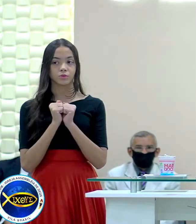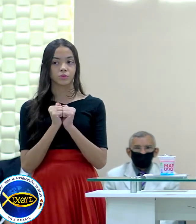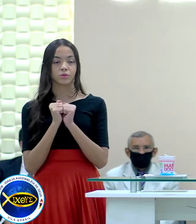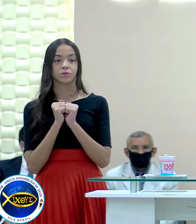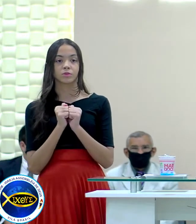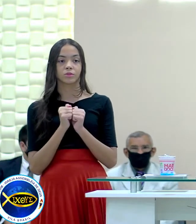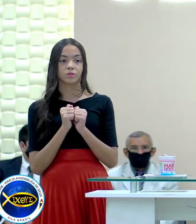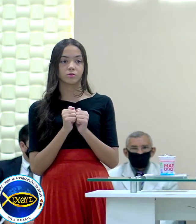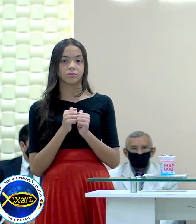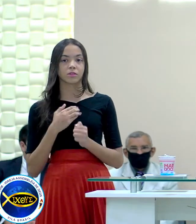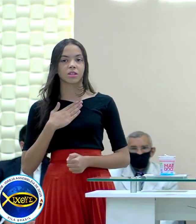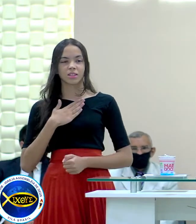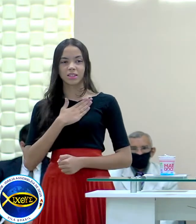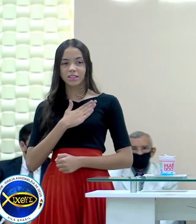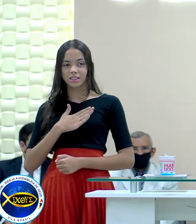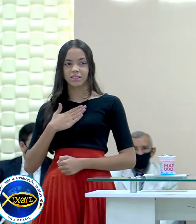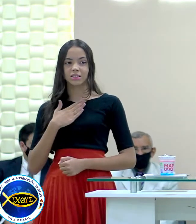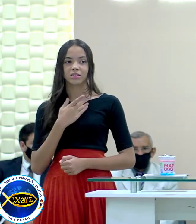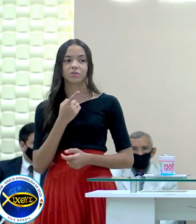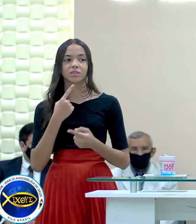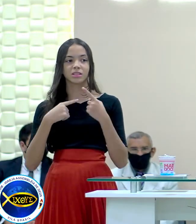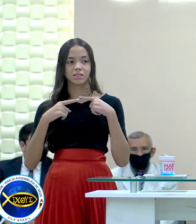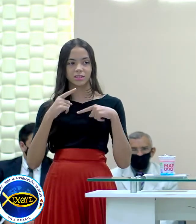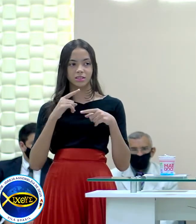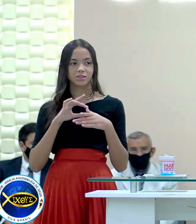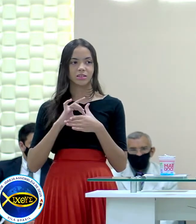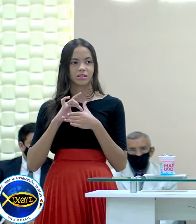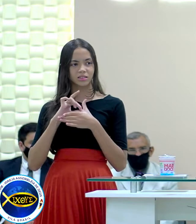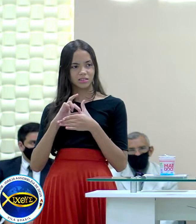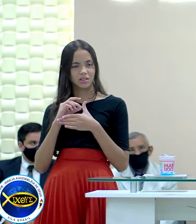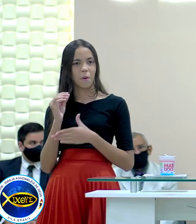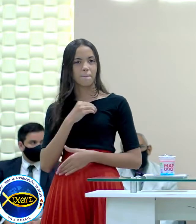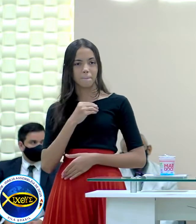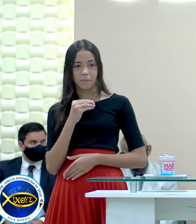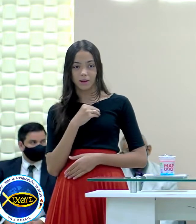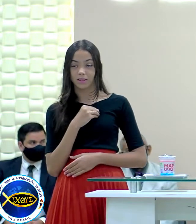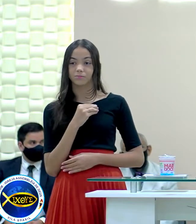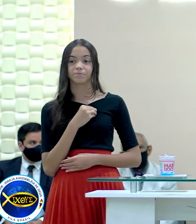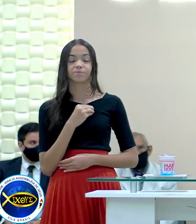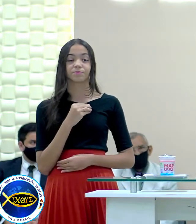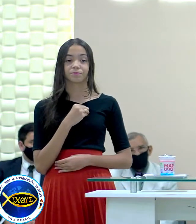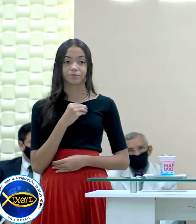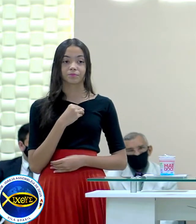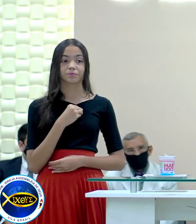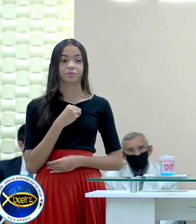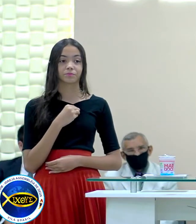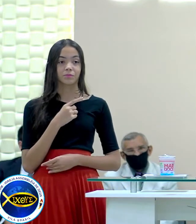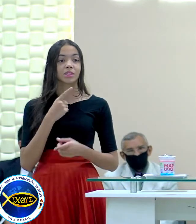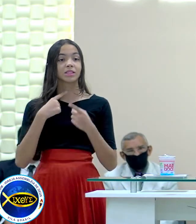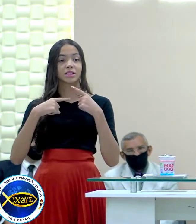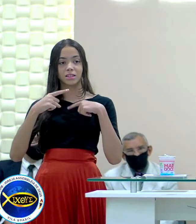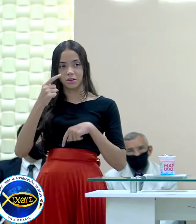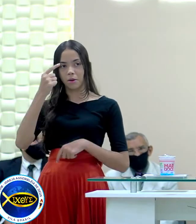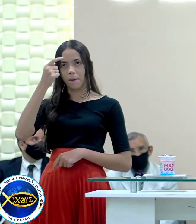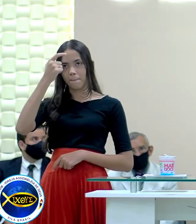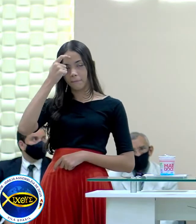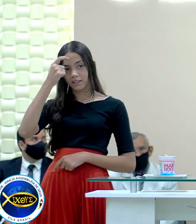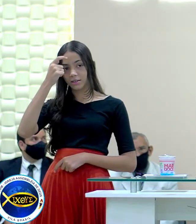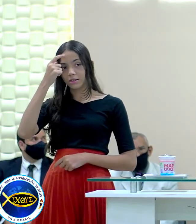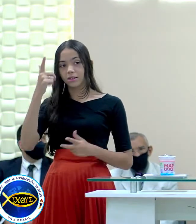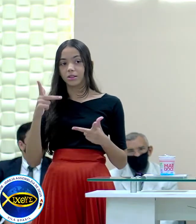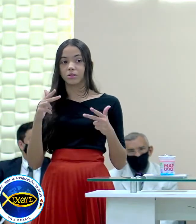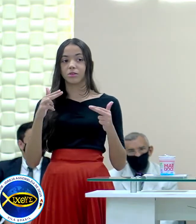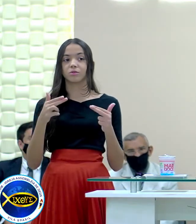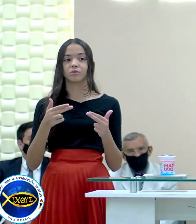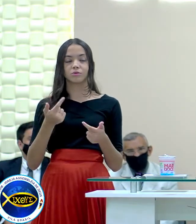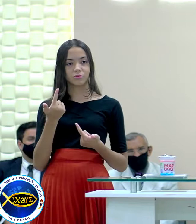vontades da nossa carne, seguindo os seus desejos e pensamentos, como os outros, éramos